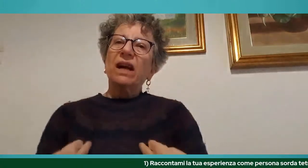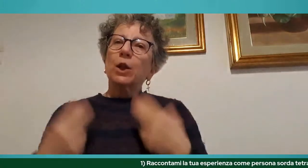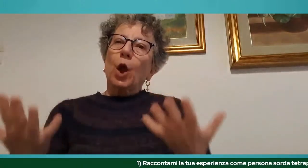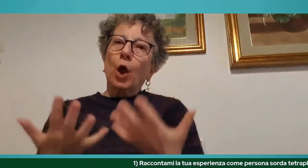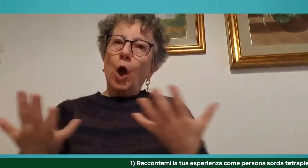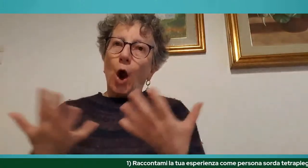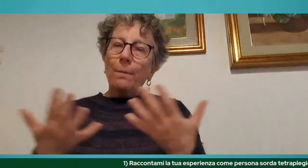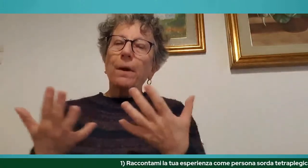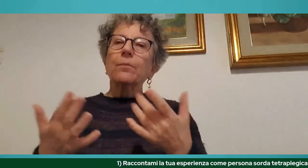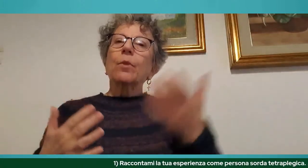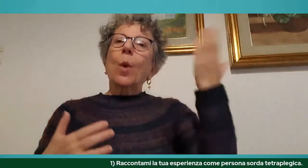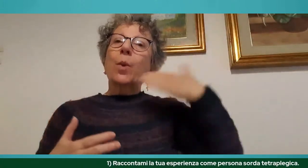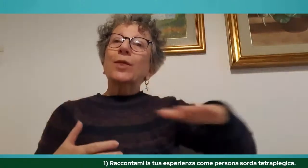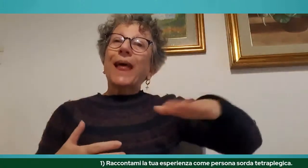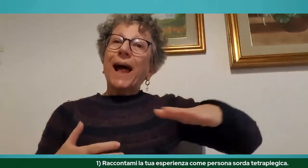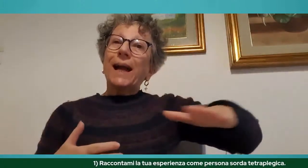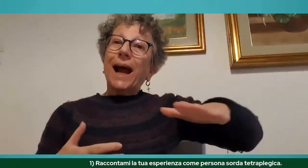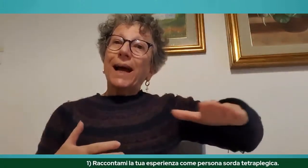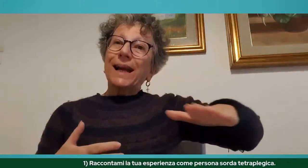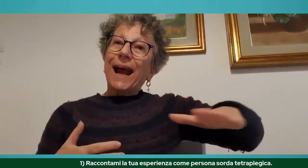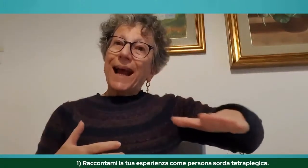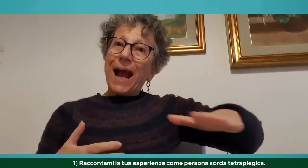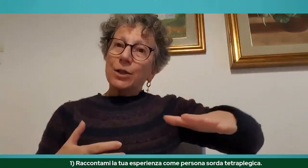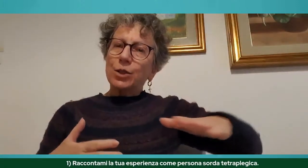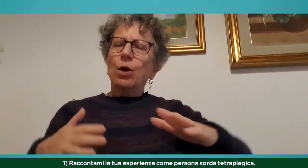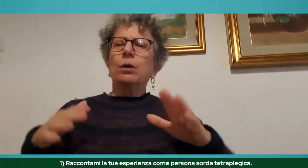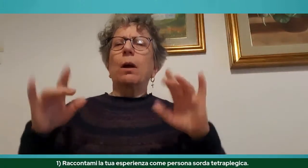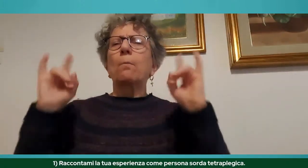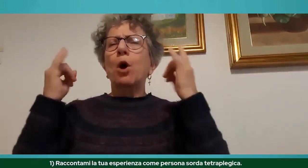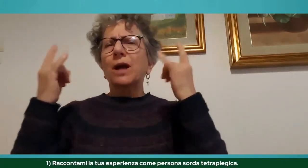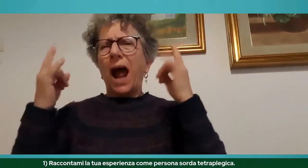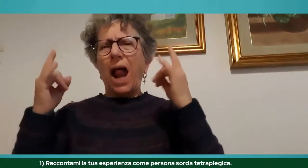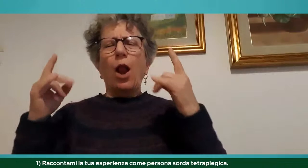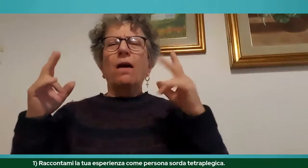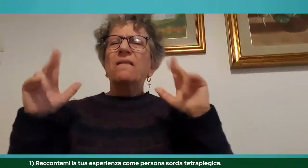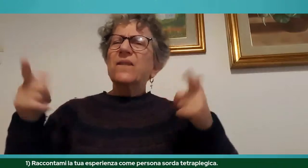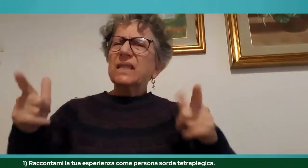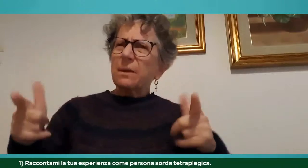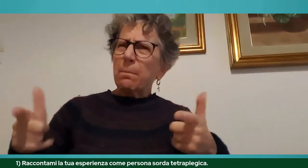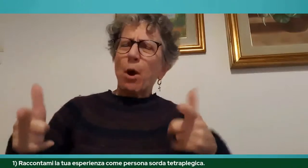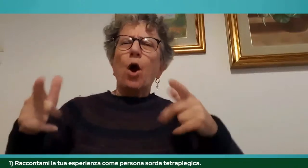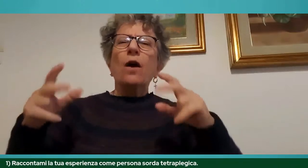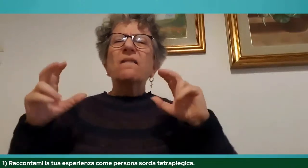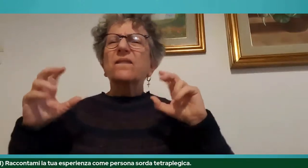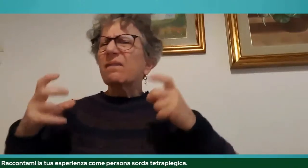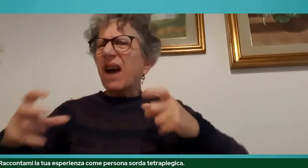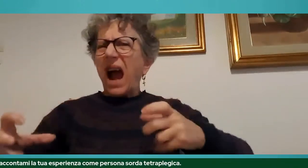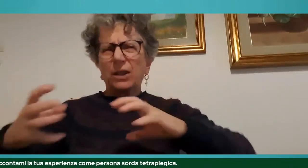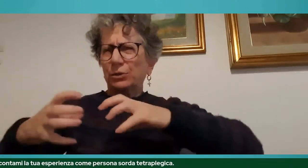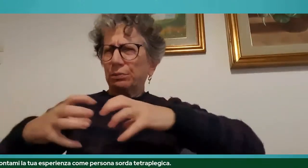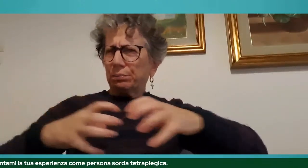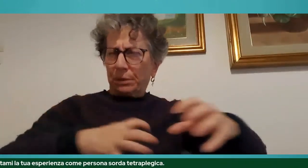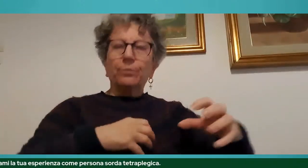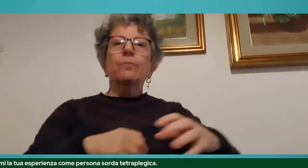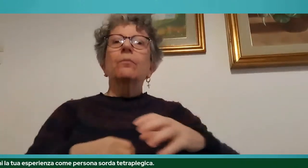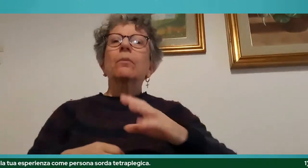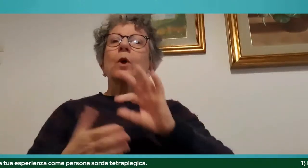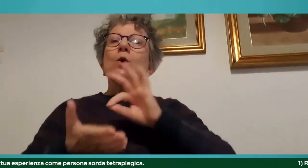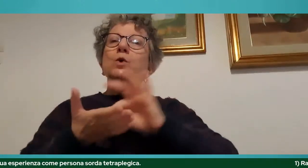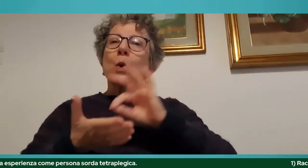pet con pandare era calcio ona principe Papà,